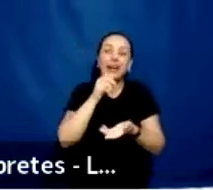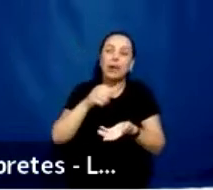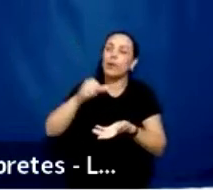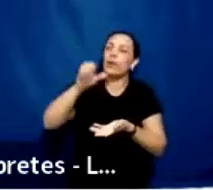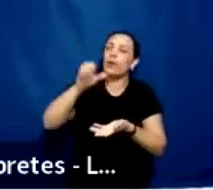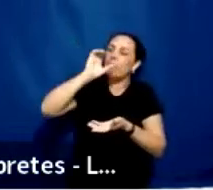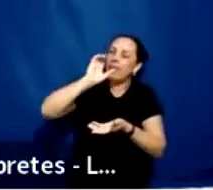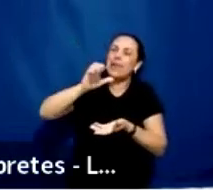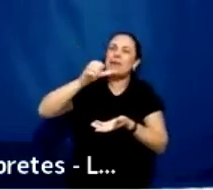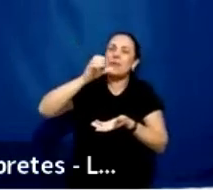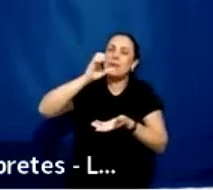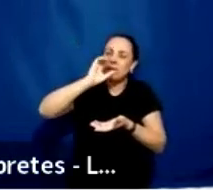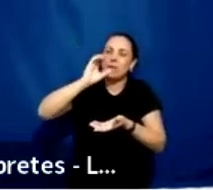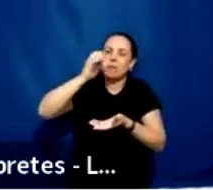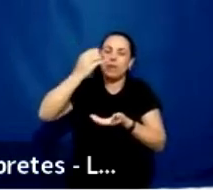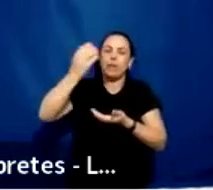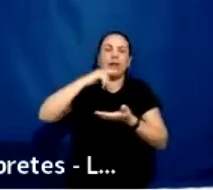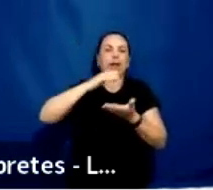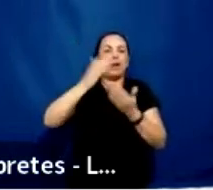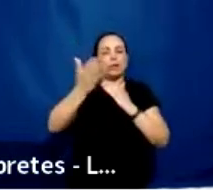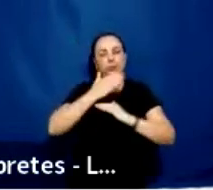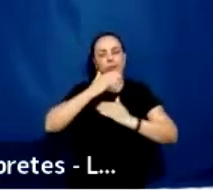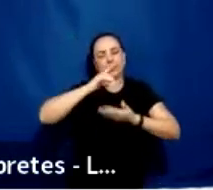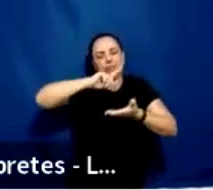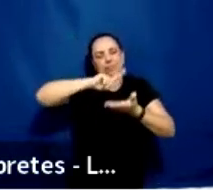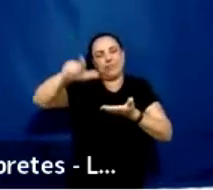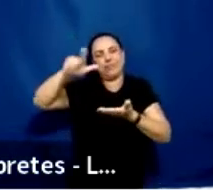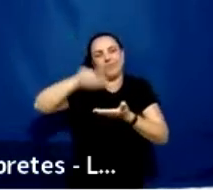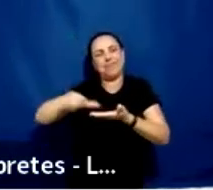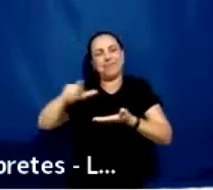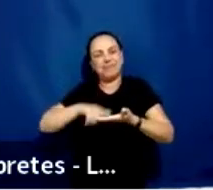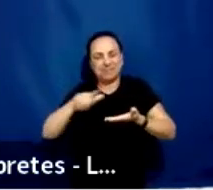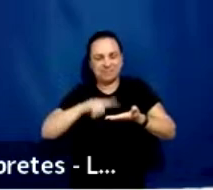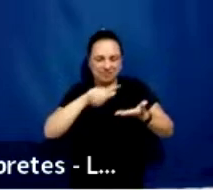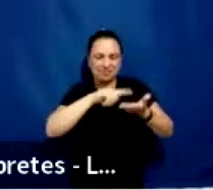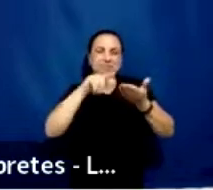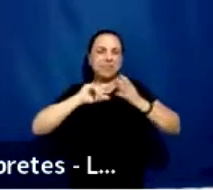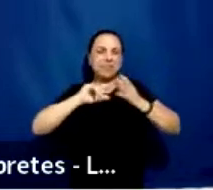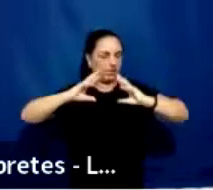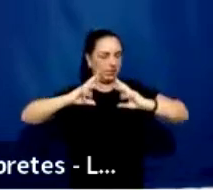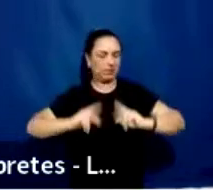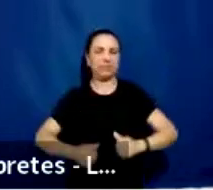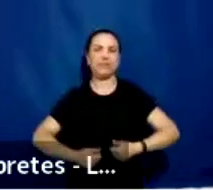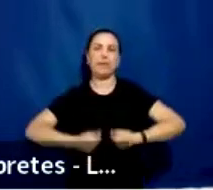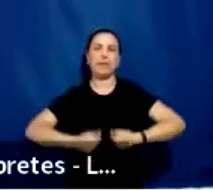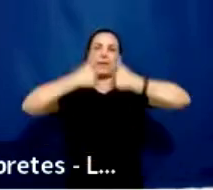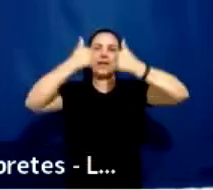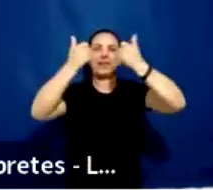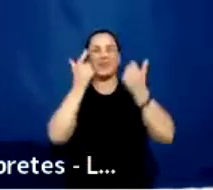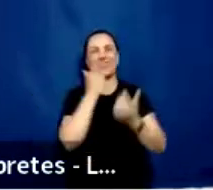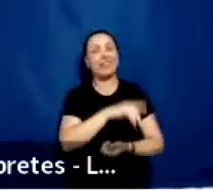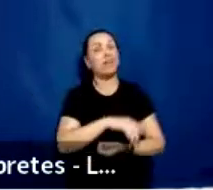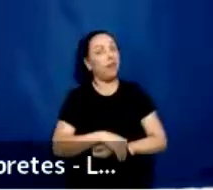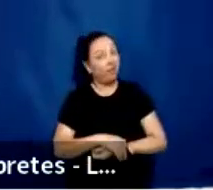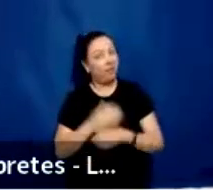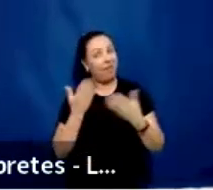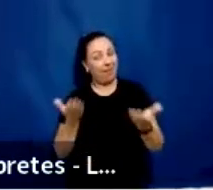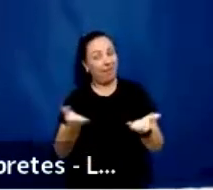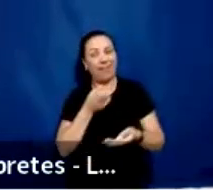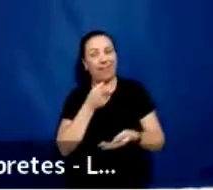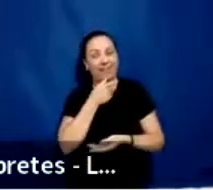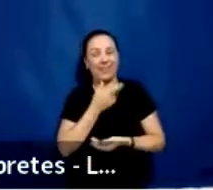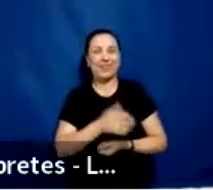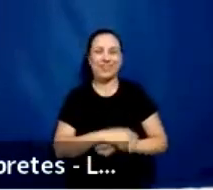tomando essa água, com certeza é uma água que passou por esse tratamento aqui maravilhoso. Mas